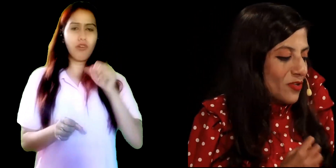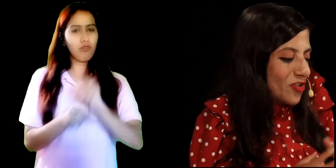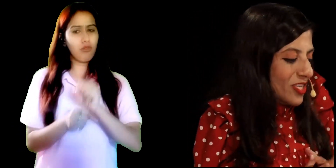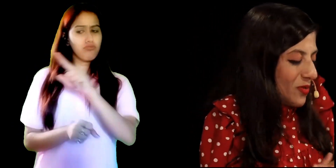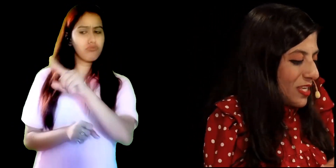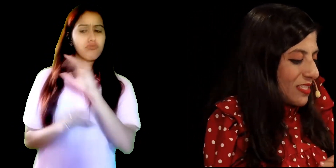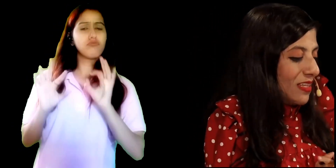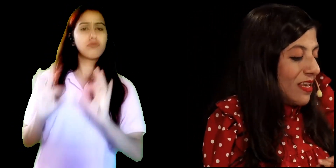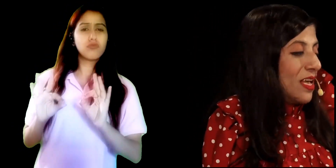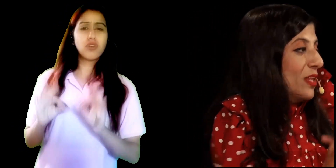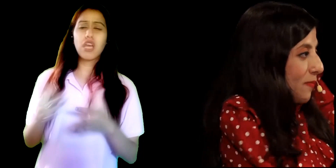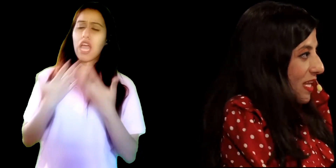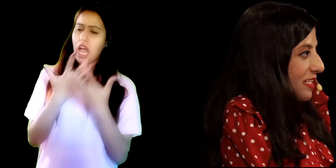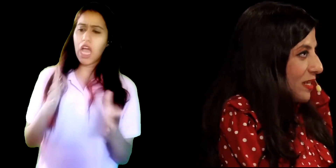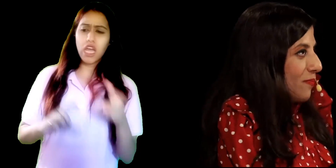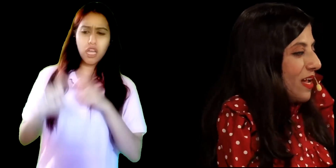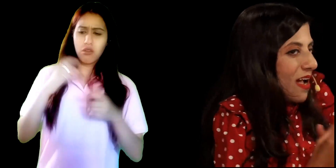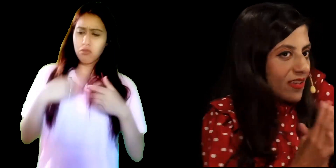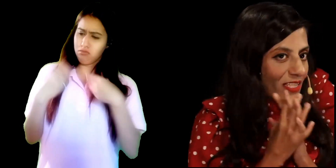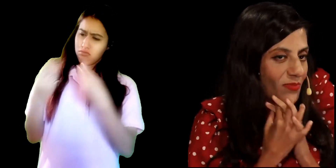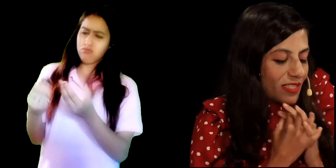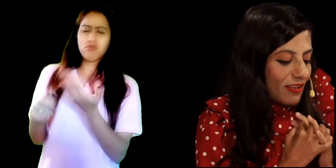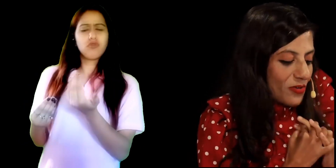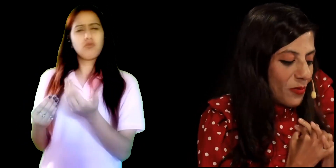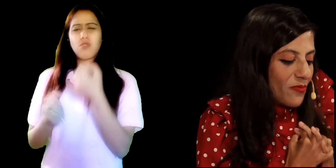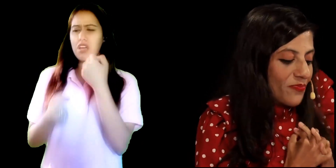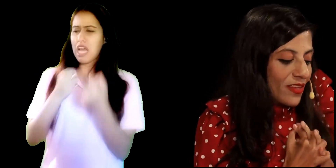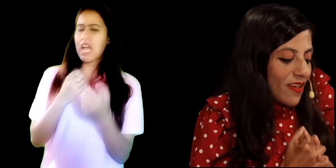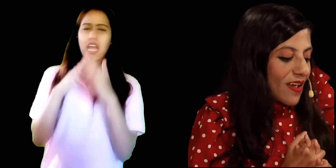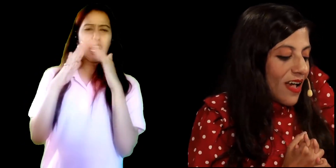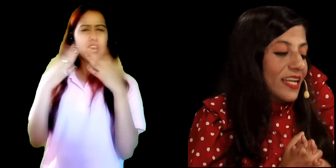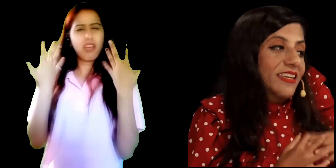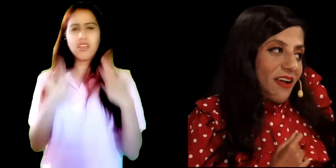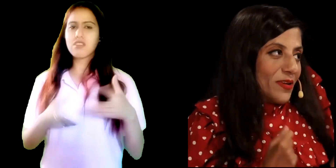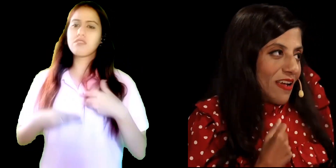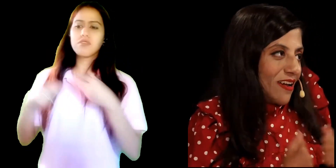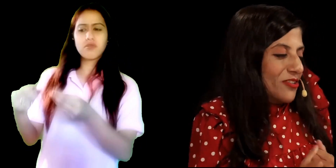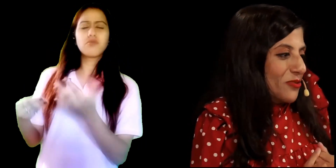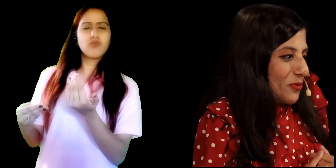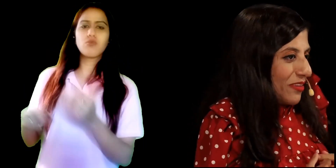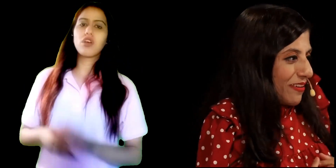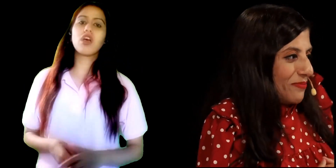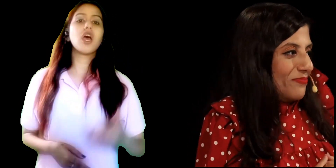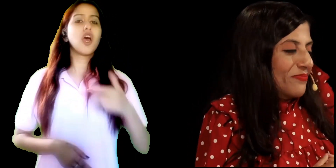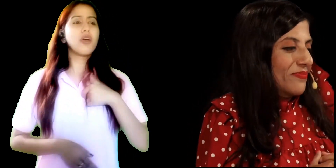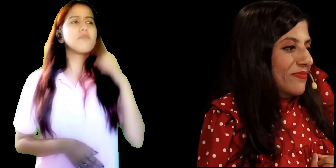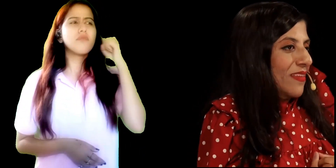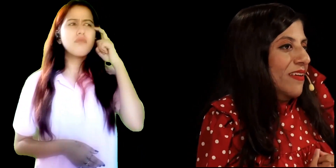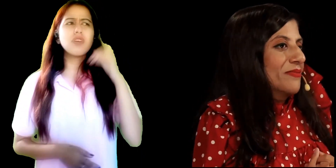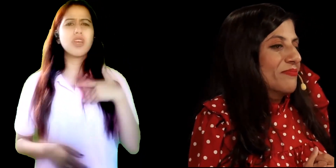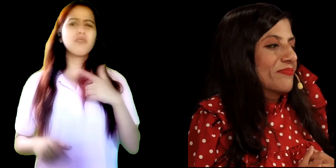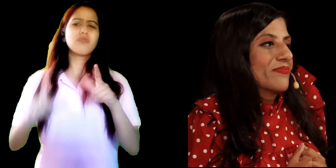बहुत अजीब जो चीज़ हुई मेरे साथ, मेरा पहले अटैम्प्ट में IRS में सिलेक्शन हुआ एंड यहाँ पे कहानी शुरू होती है।